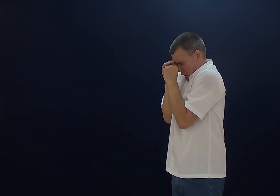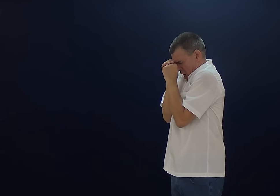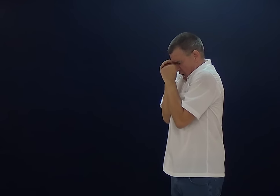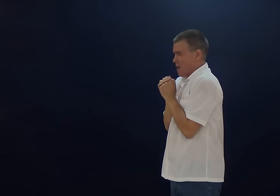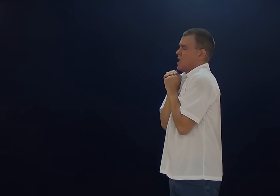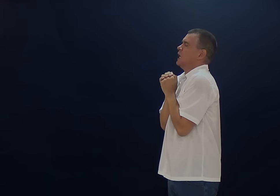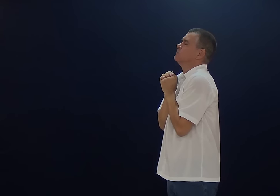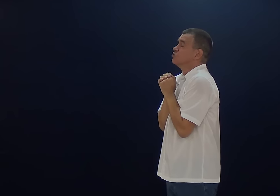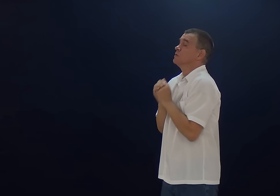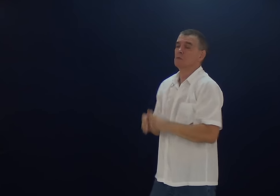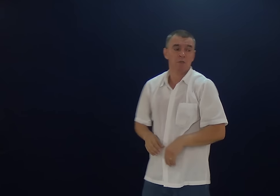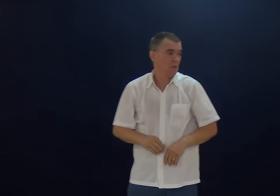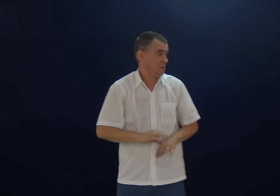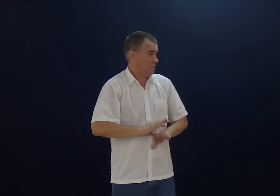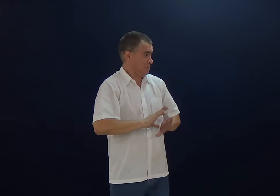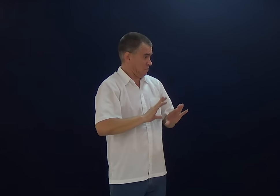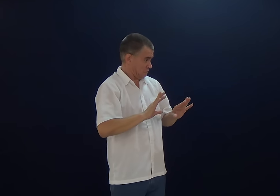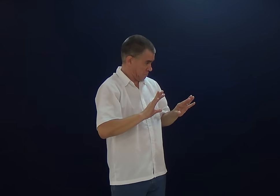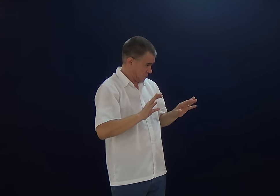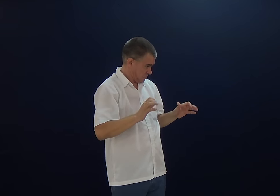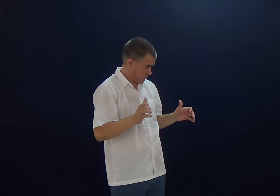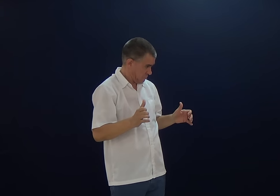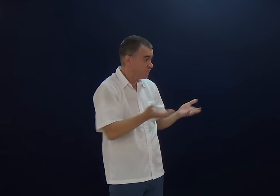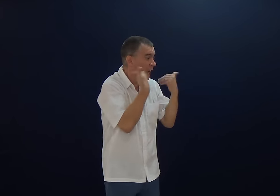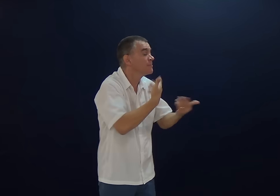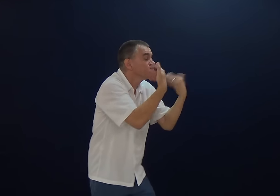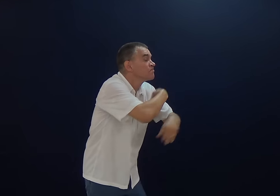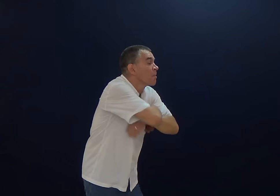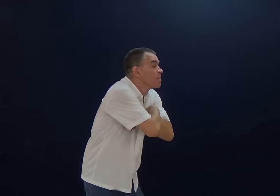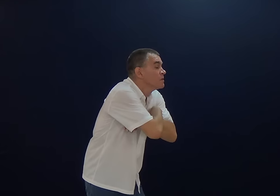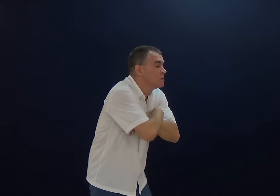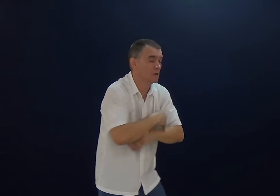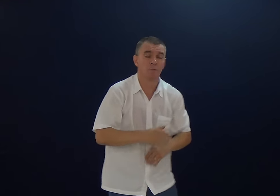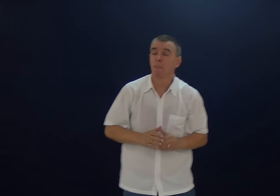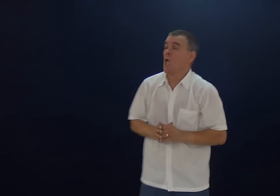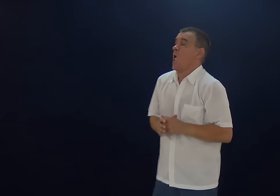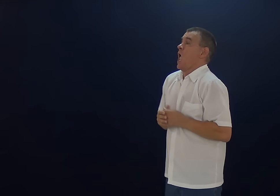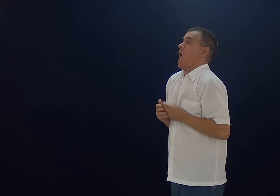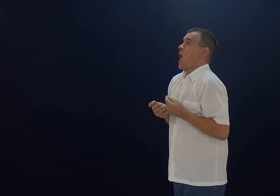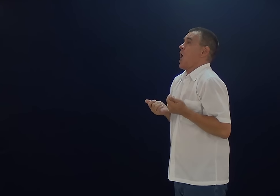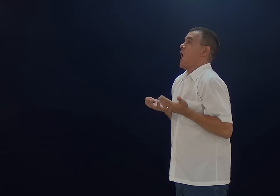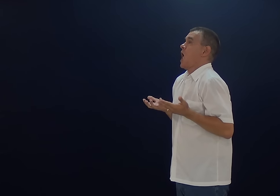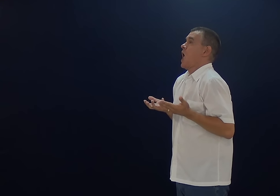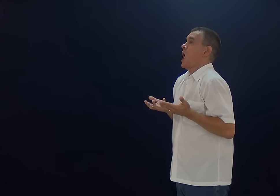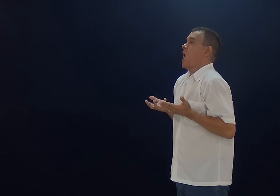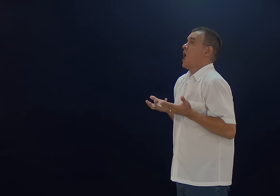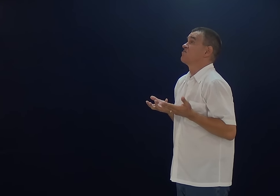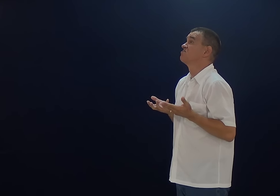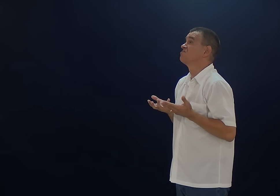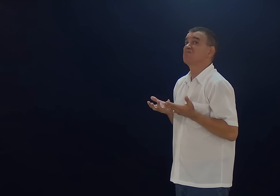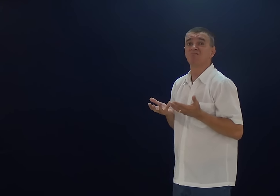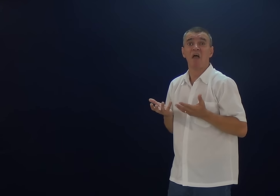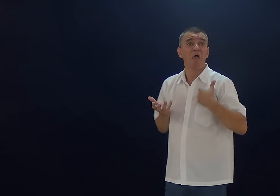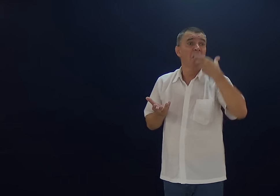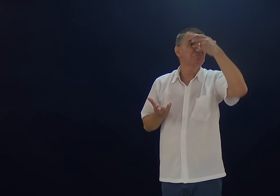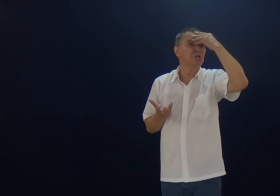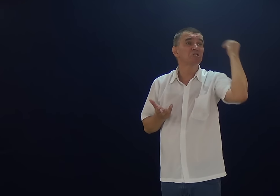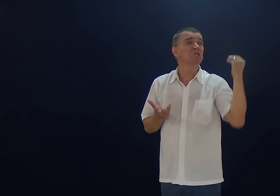Jesus em nome de Jesus amém tudo bem orou então o que que você tinha para me falar eh eh eh